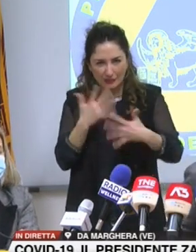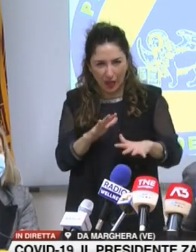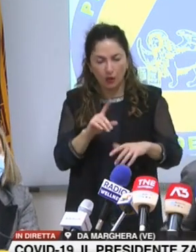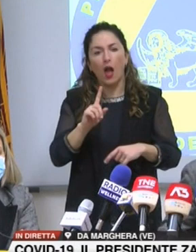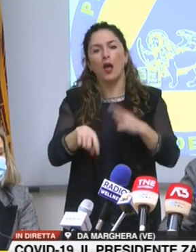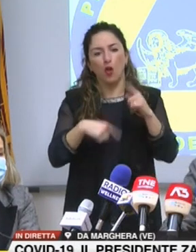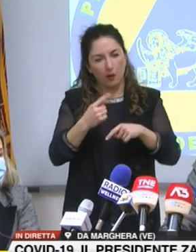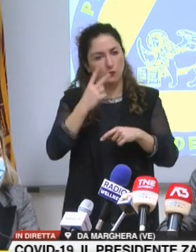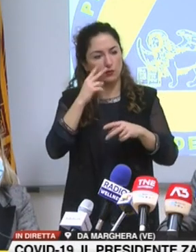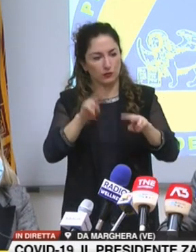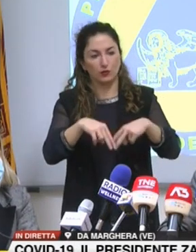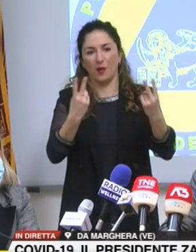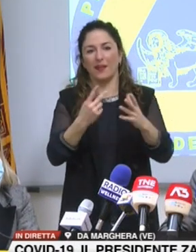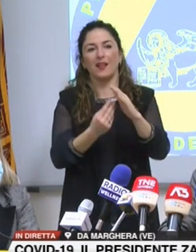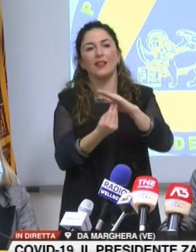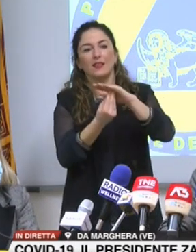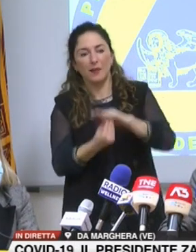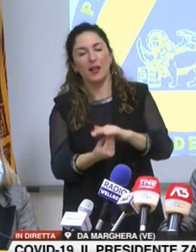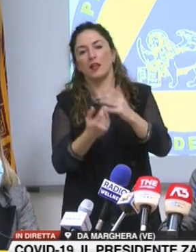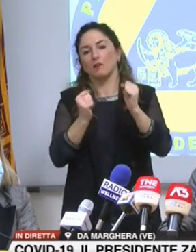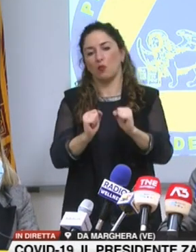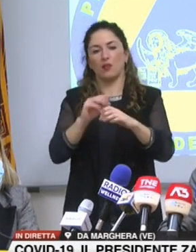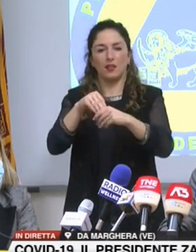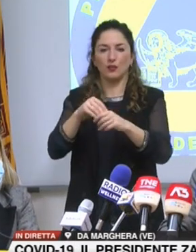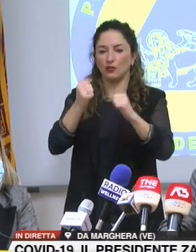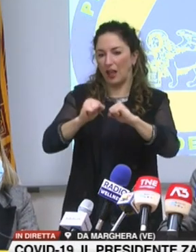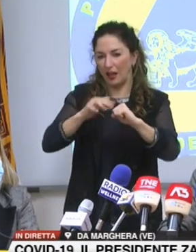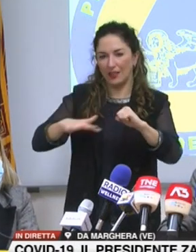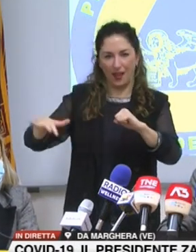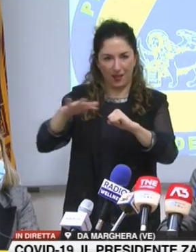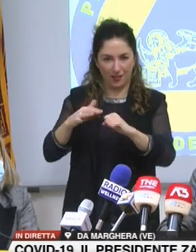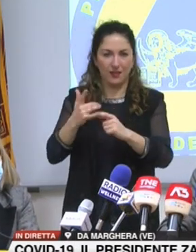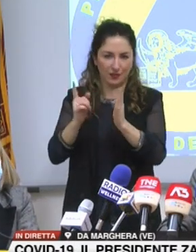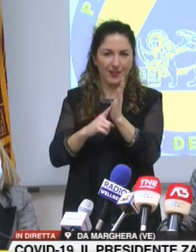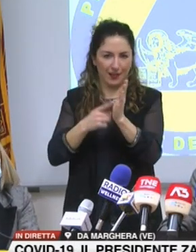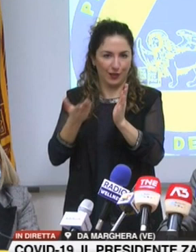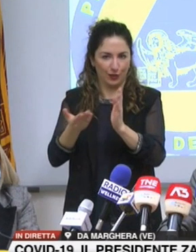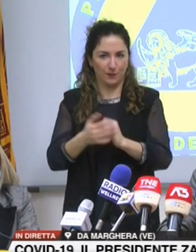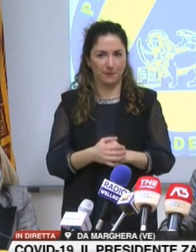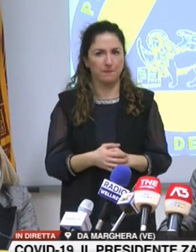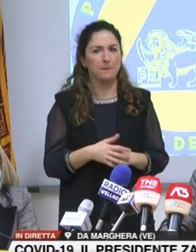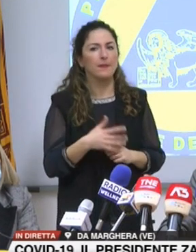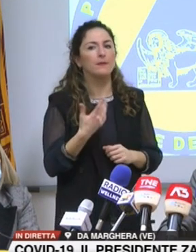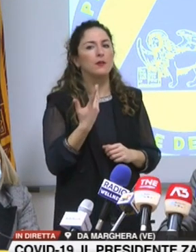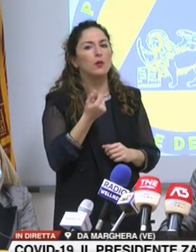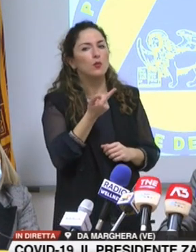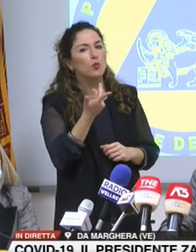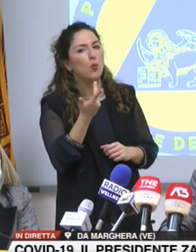sono dipendenti veri e propri magari della sanità, giustamente, no? Presidente, c'è un dato che